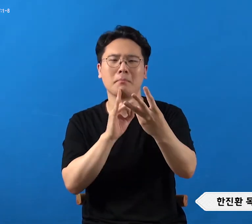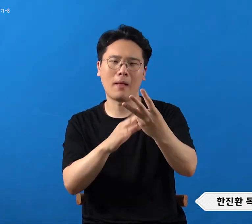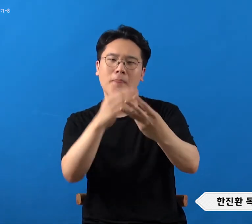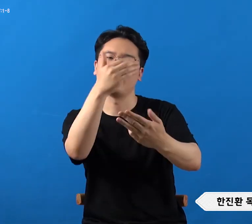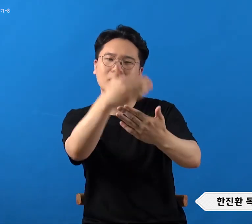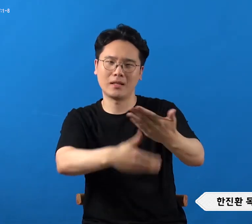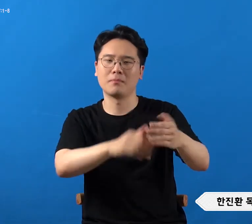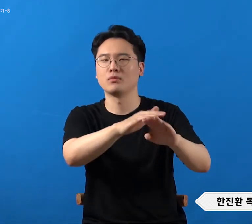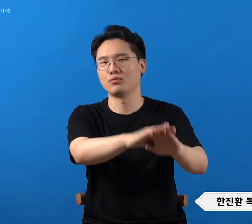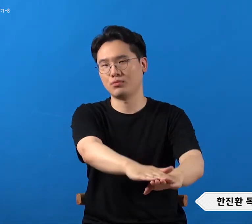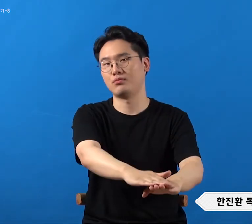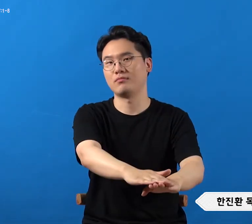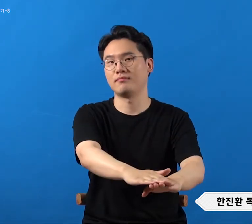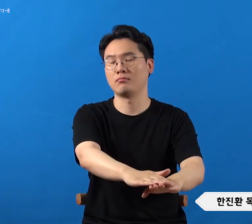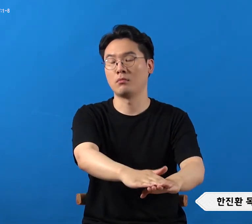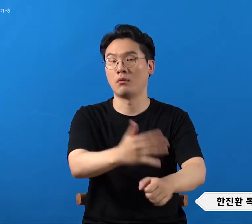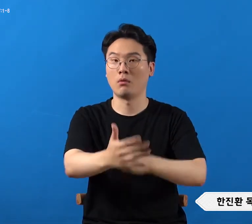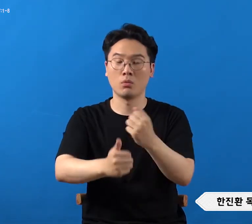하나님이 왜 그렇게 하실까요?